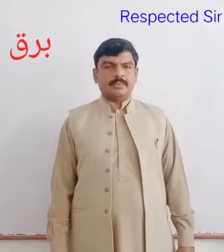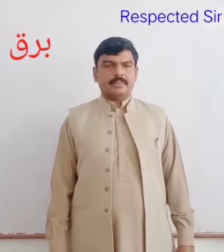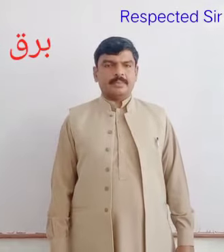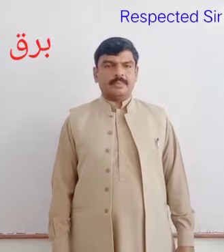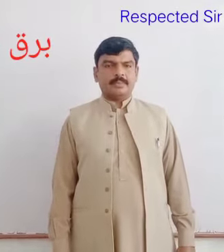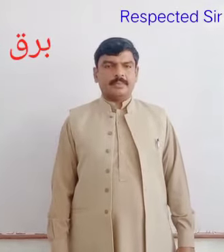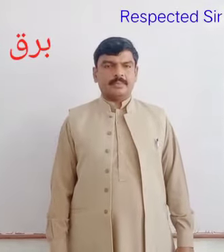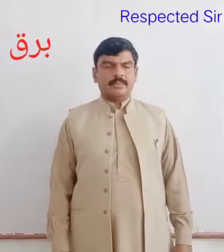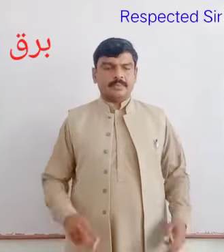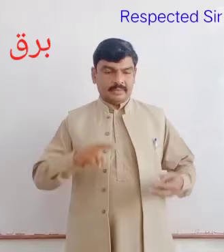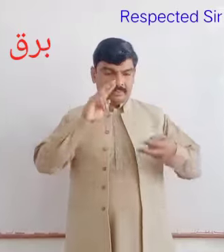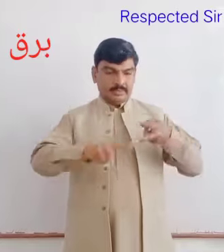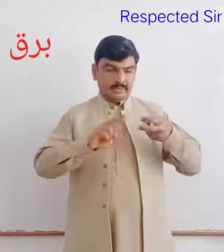बरके सुकूनी,